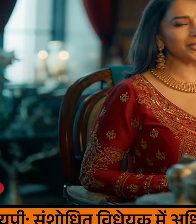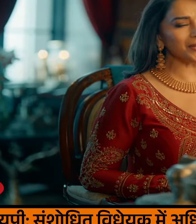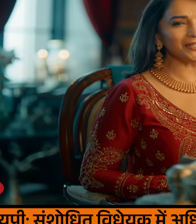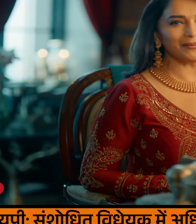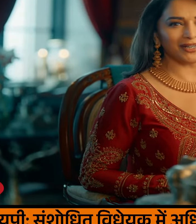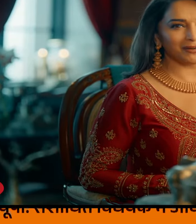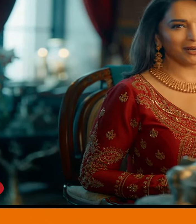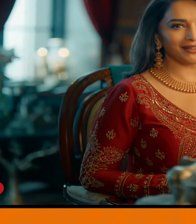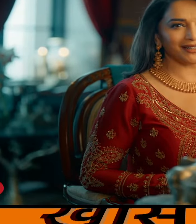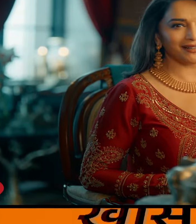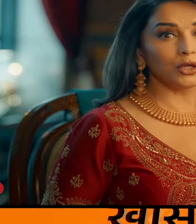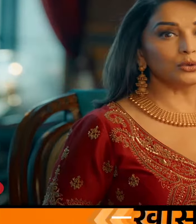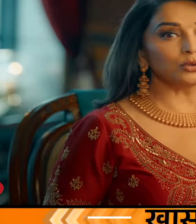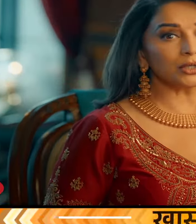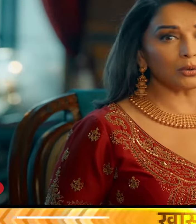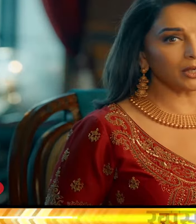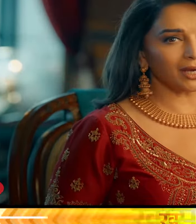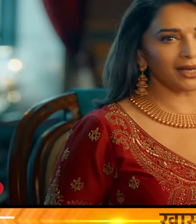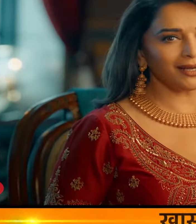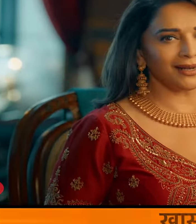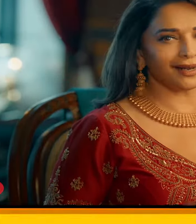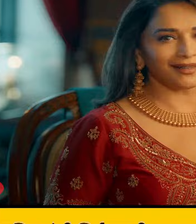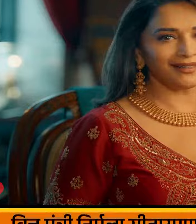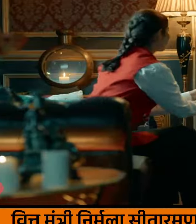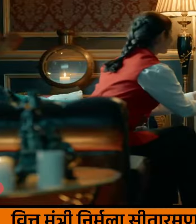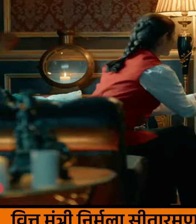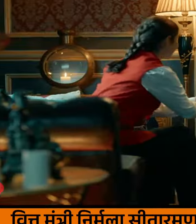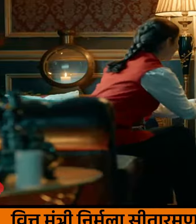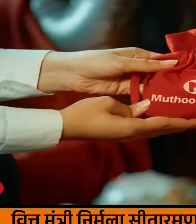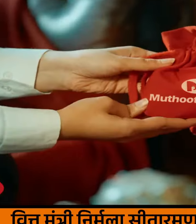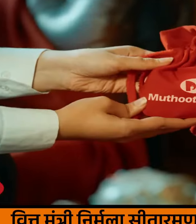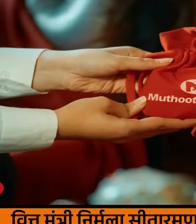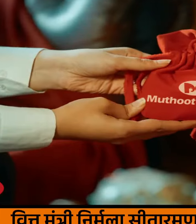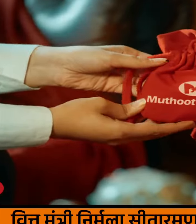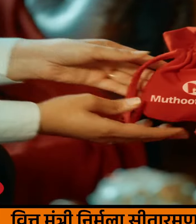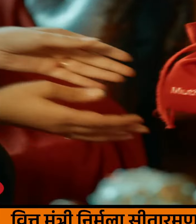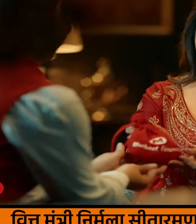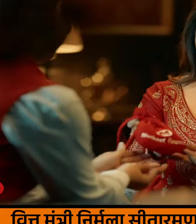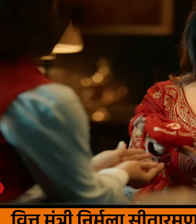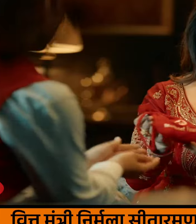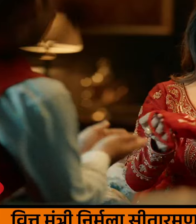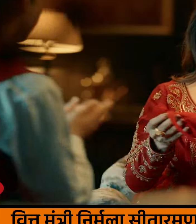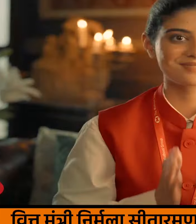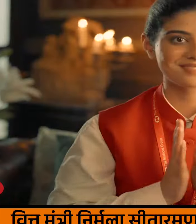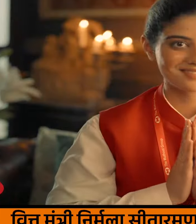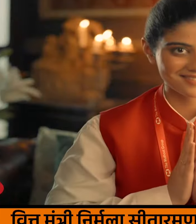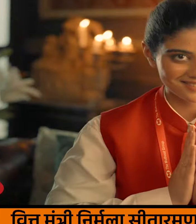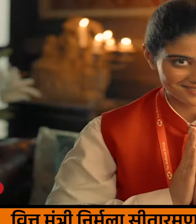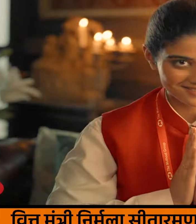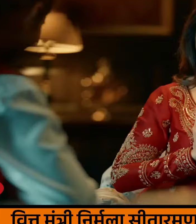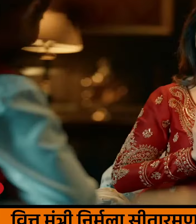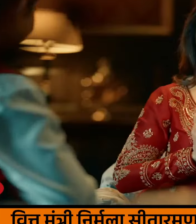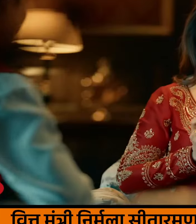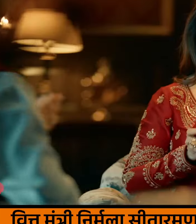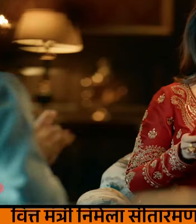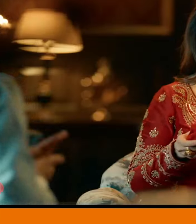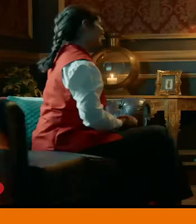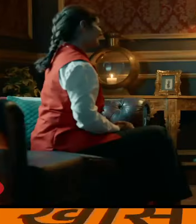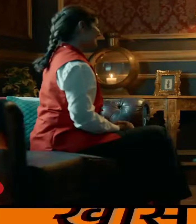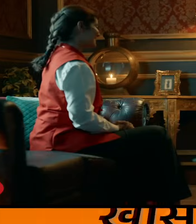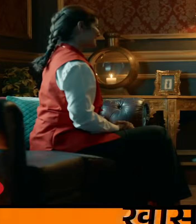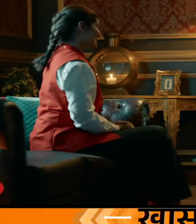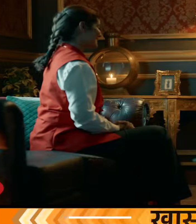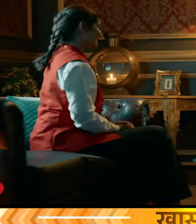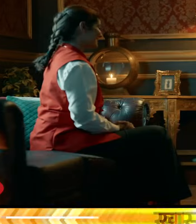विश्वास को सबसे बढ़कर मानते हैं। दूसरा कोई करे या ना करे, मुथूट फाइनेंस ने सदियों से इस भरोसे को कायम रखा है